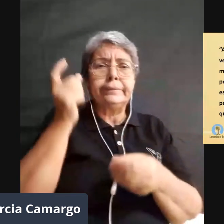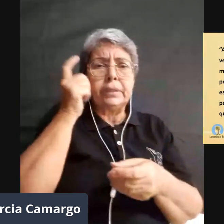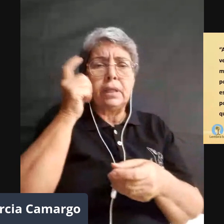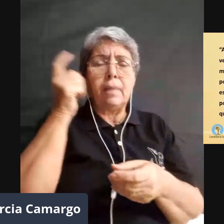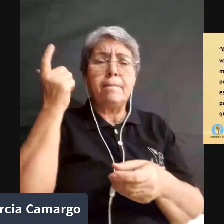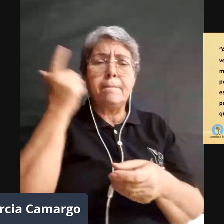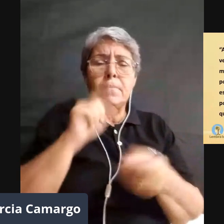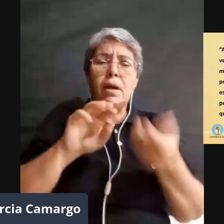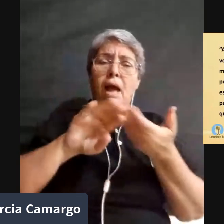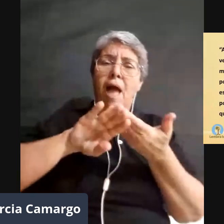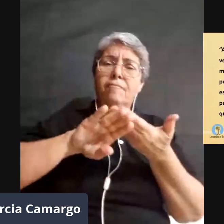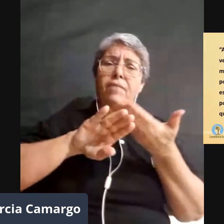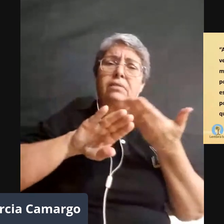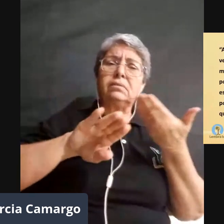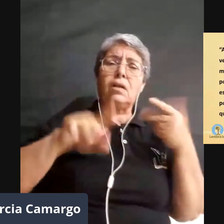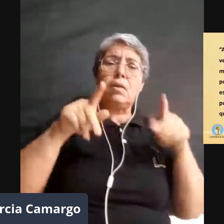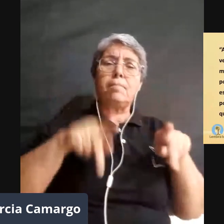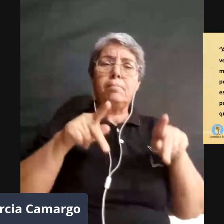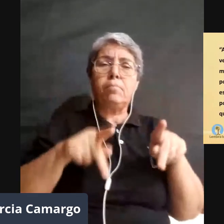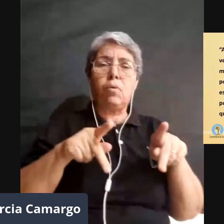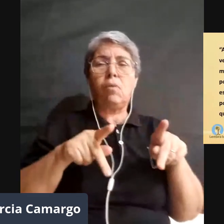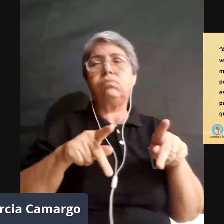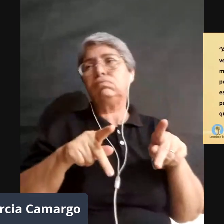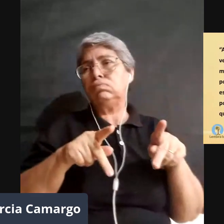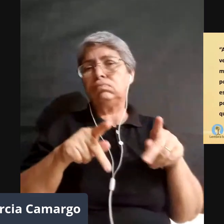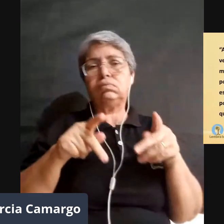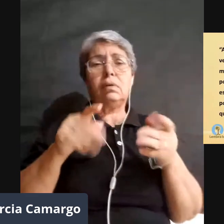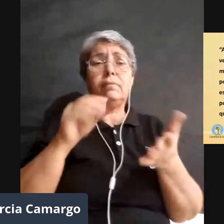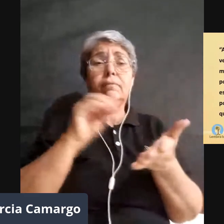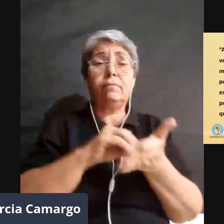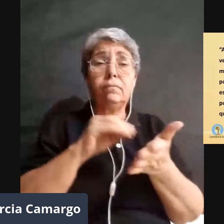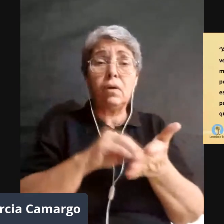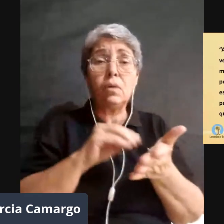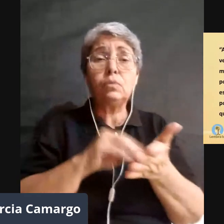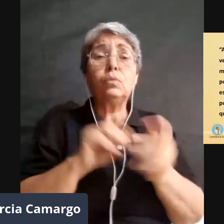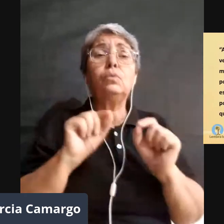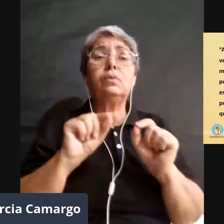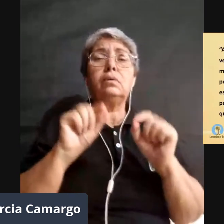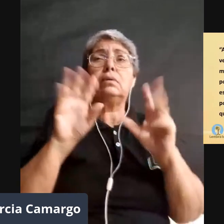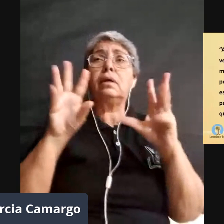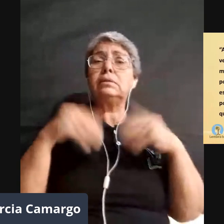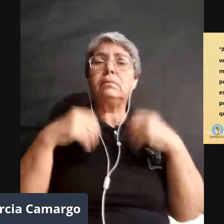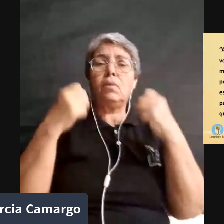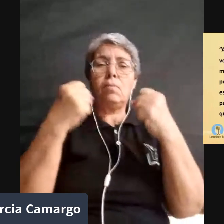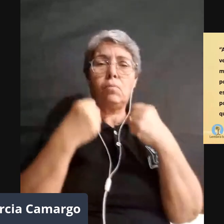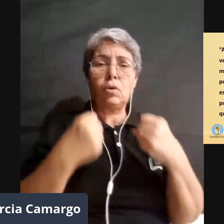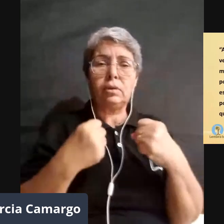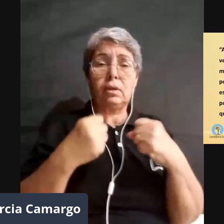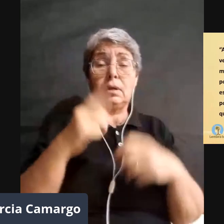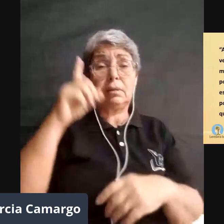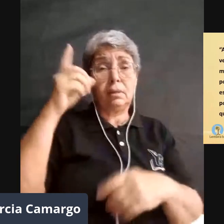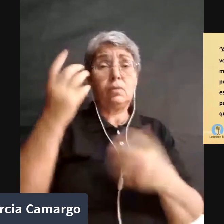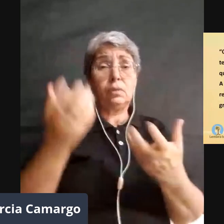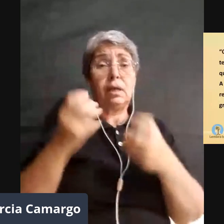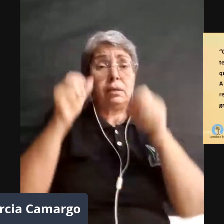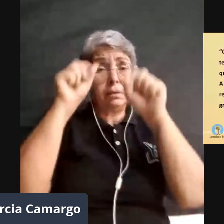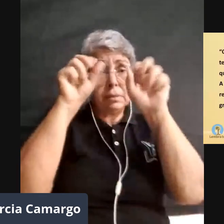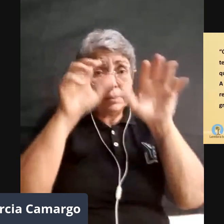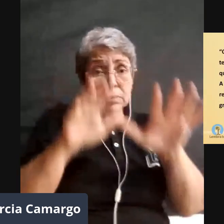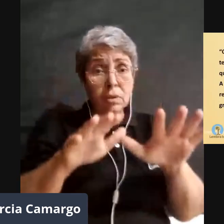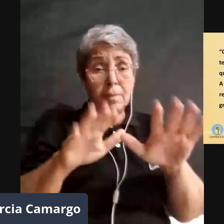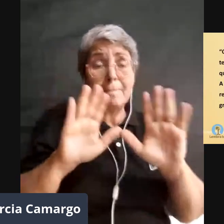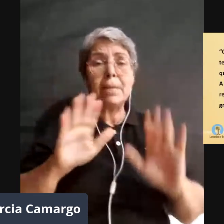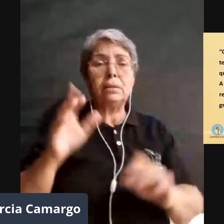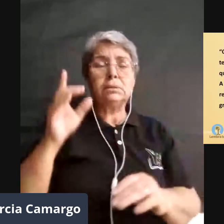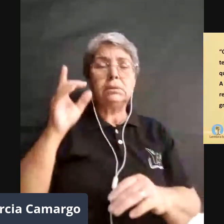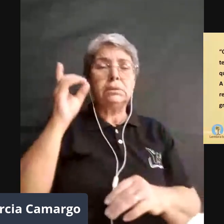medida, o poder especial do Espírito Santo que Deus ansiava conceder a eles. O inimigo os impediu de